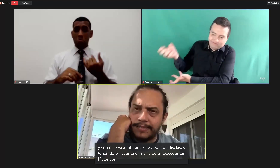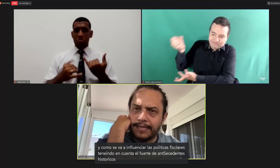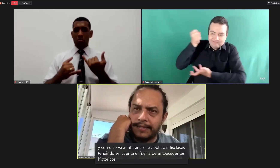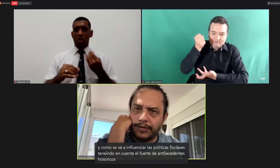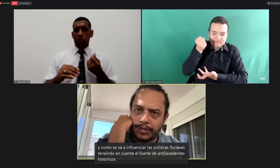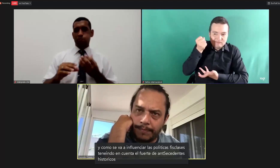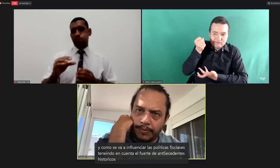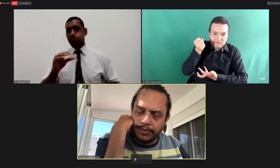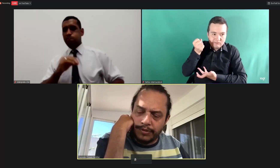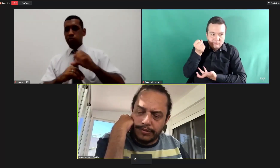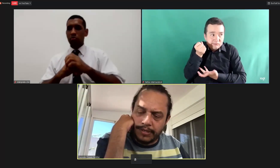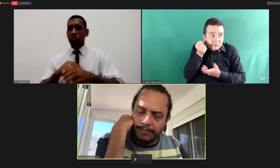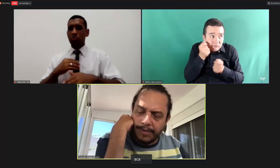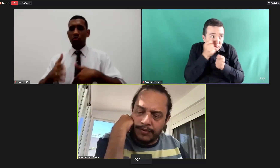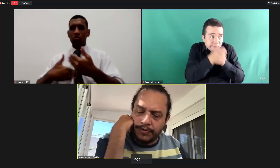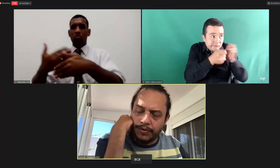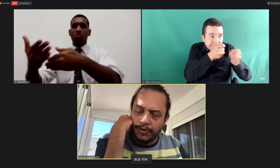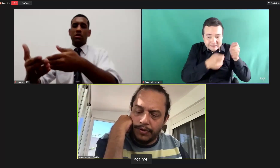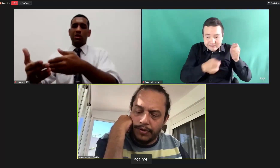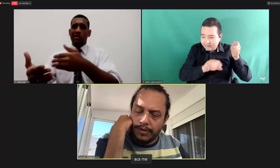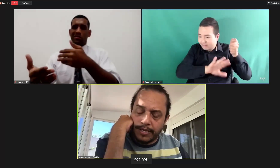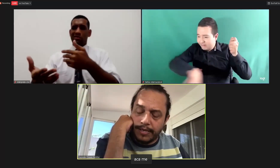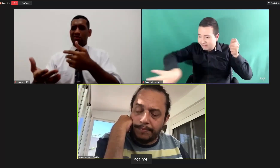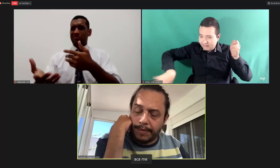me parece interesante los 3 puntos que